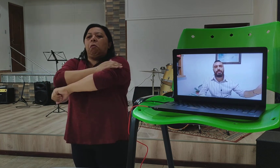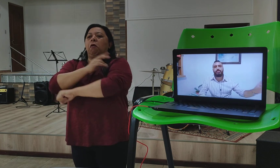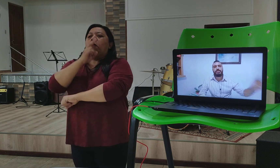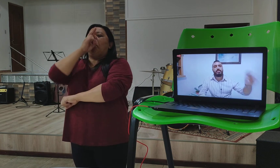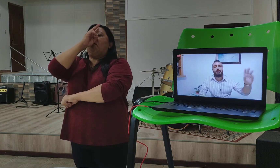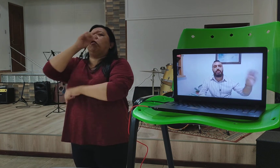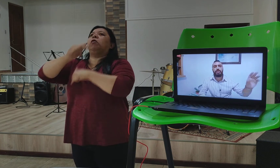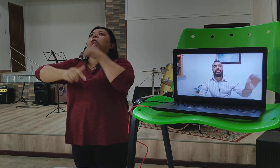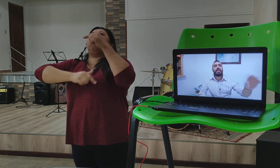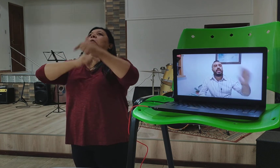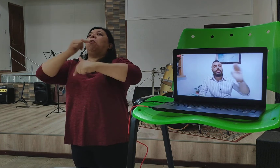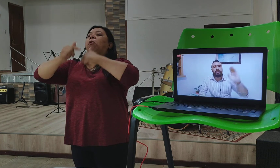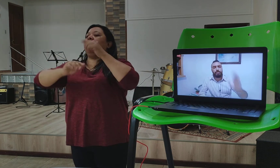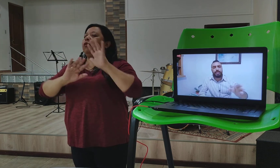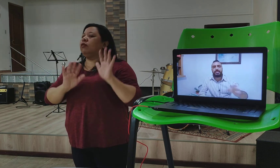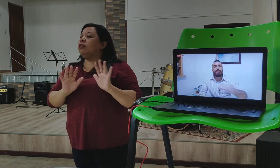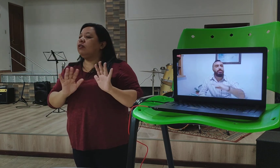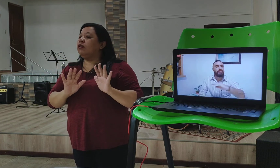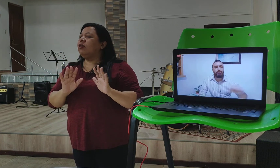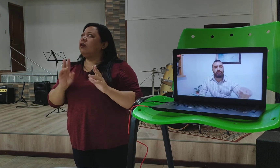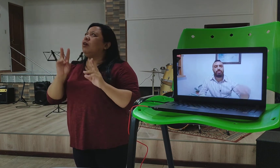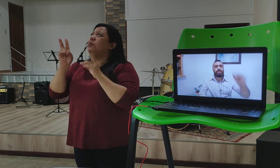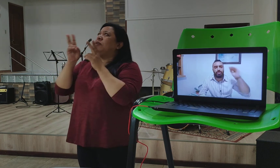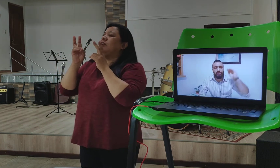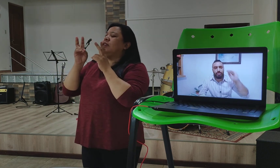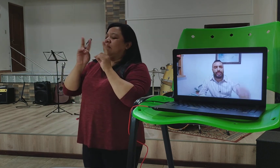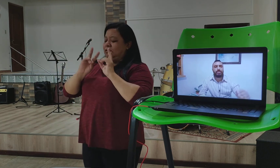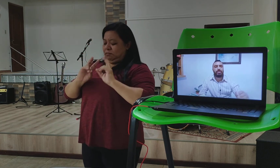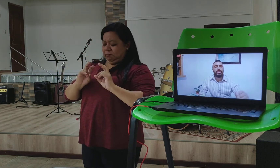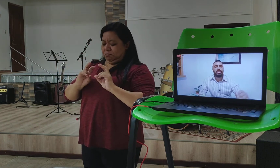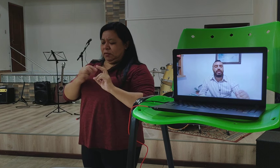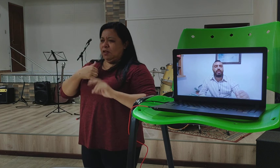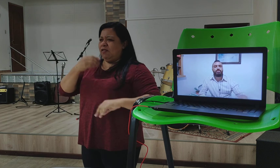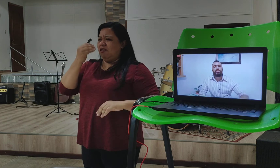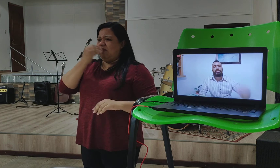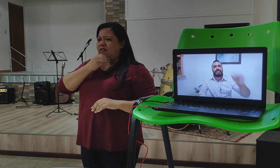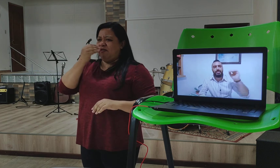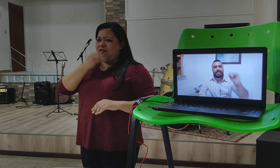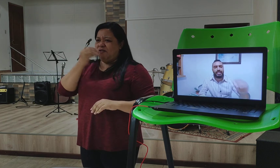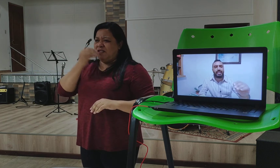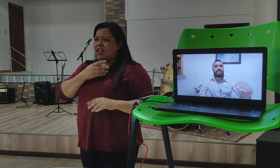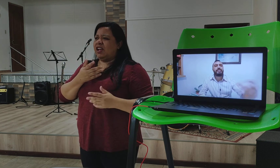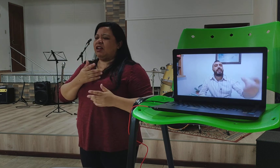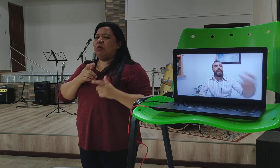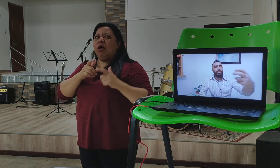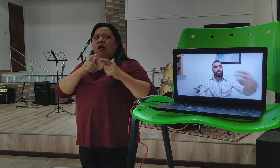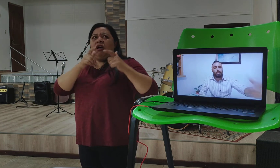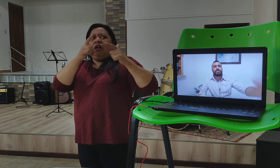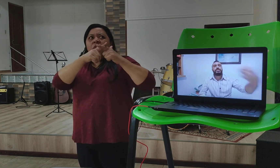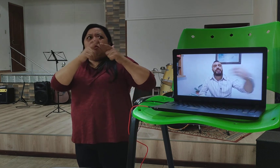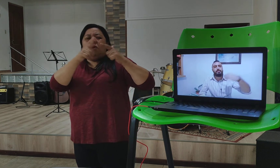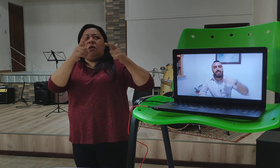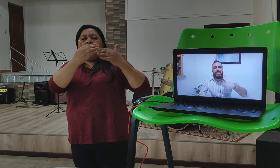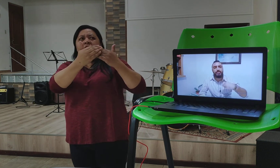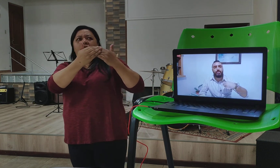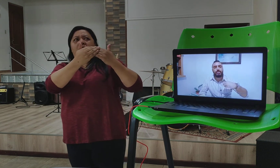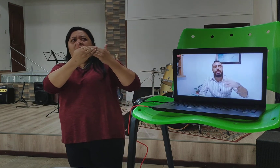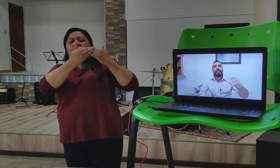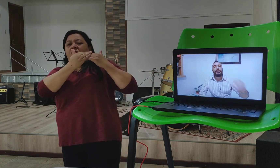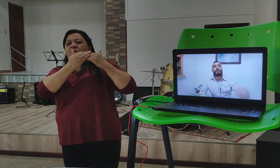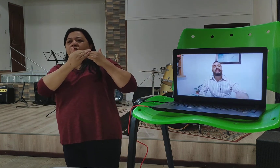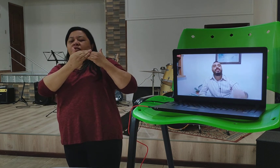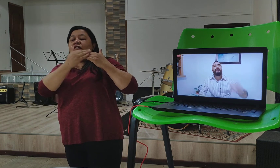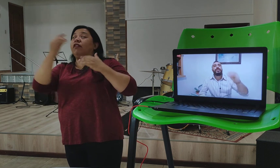passar por uma situação ou outra, e quando eu percebo, eu não dou conta. Eu sou um fracote. Os problemas são grandes à luz da minha